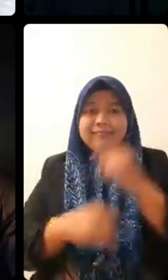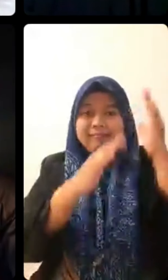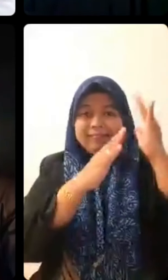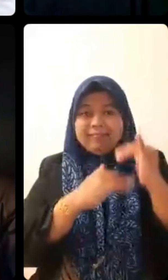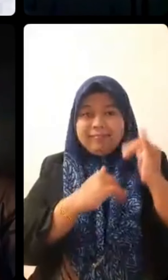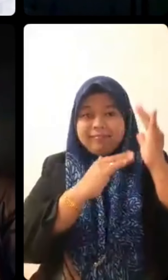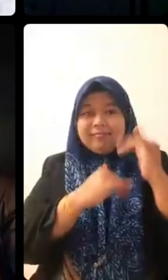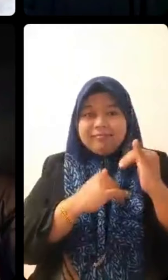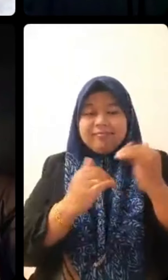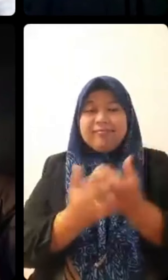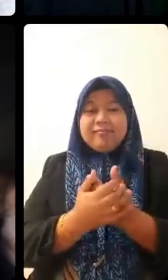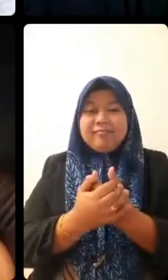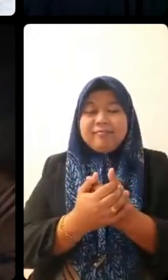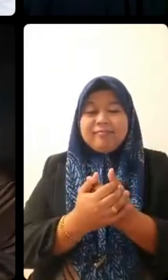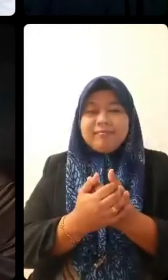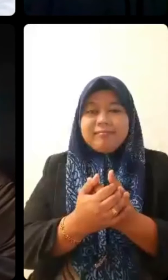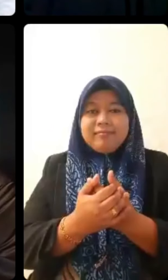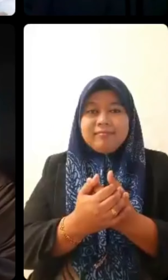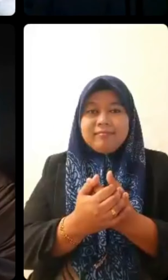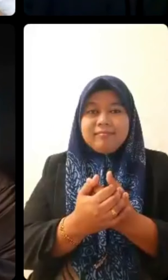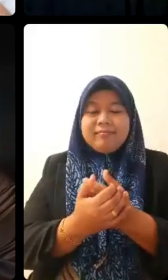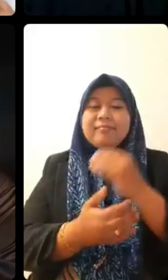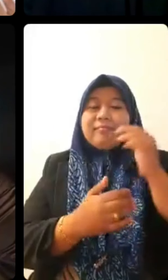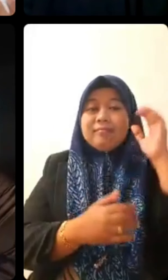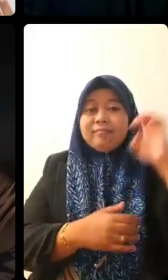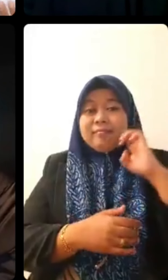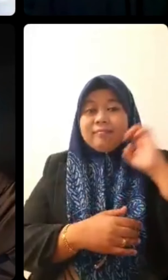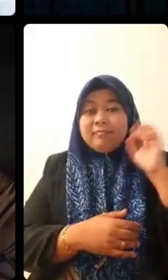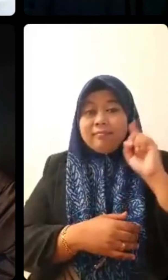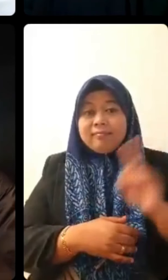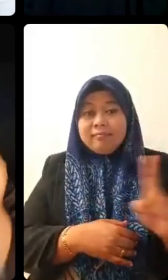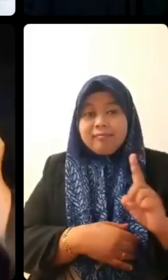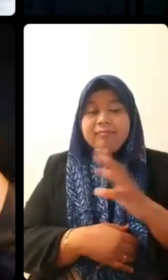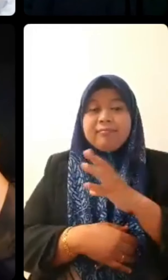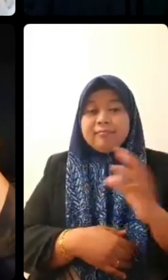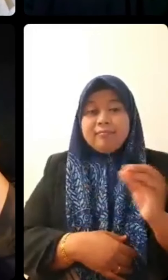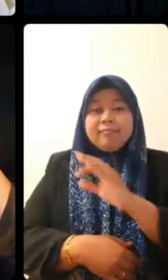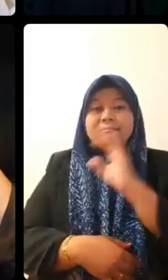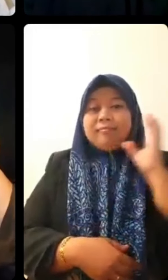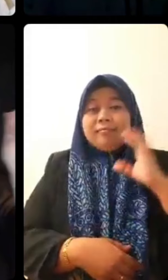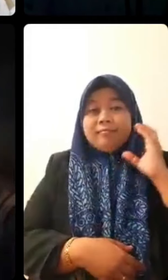harapan-harapan yang Cik Zahid dan juga Cik Anis sebutkan tadi tu sama-sama kita dapat realisasikan.